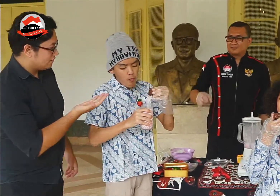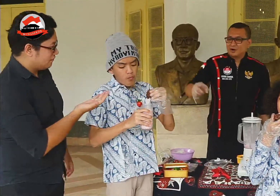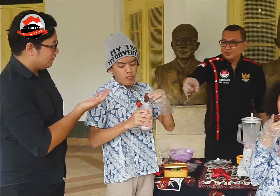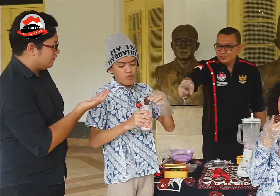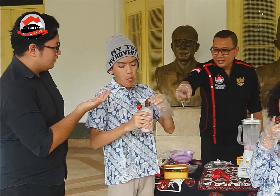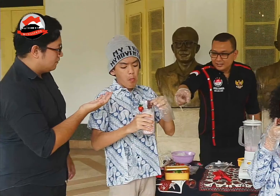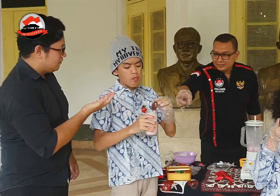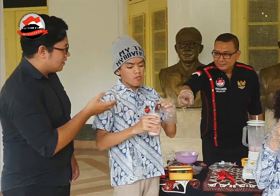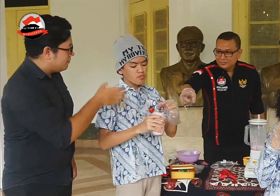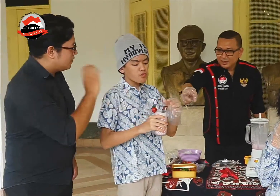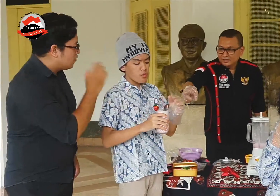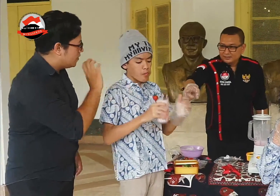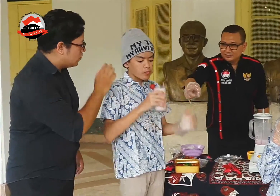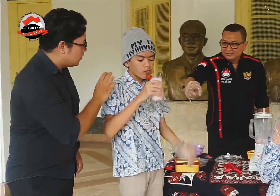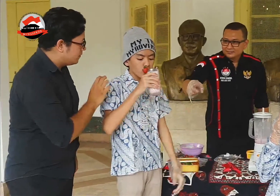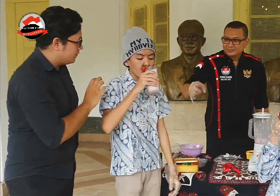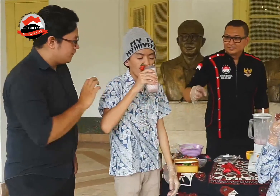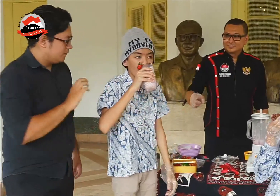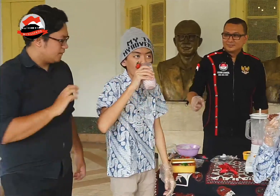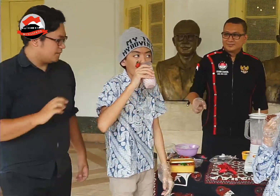Nah, baru minum lagi, minum lagi.